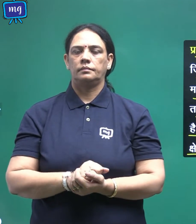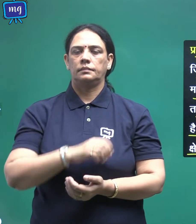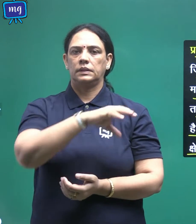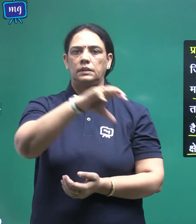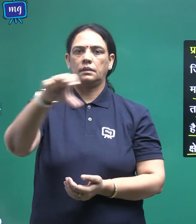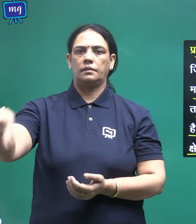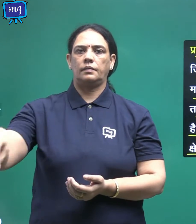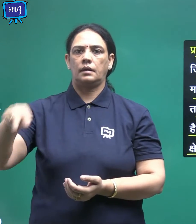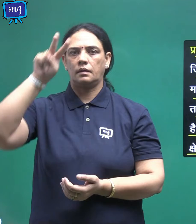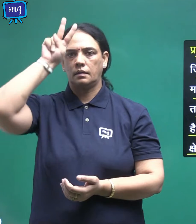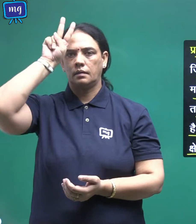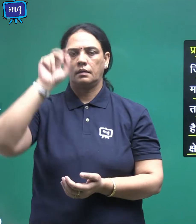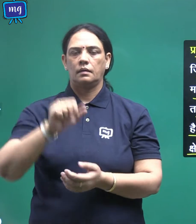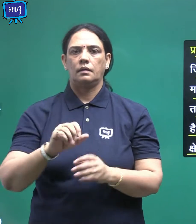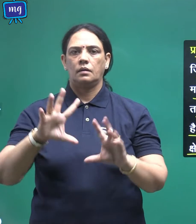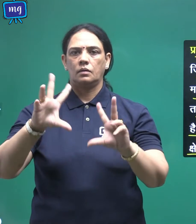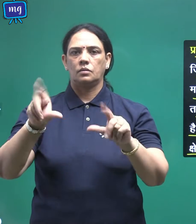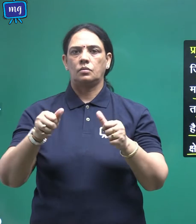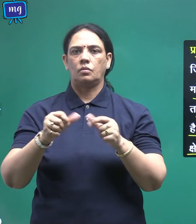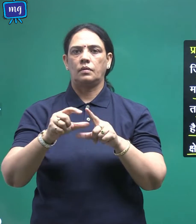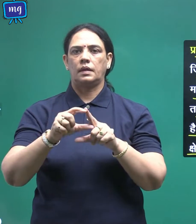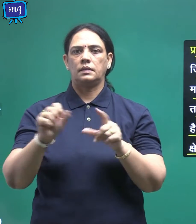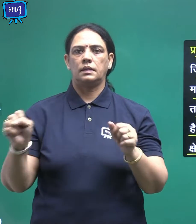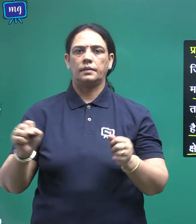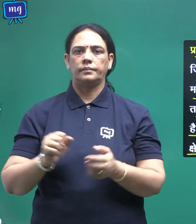क्षेत्रफल ज्ञात कीजिए।